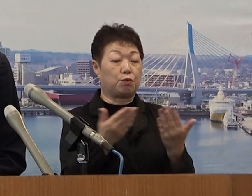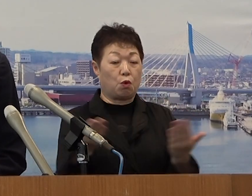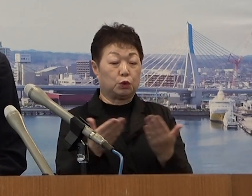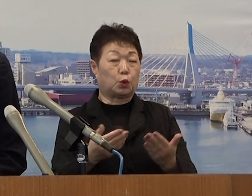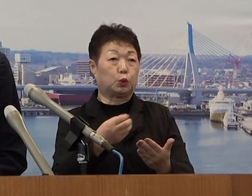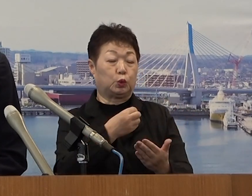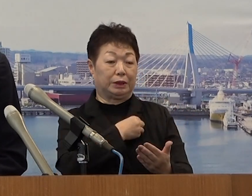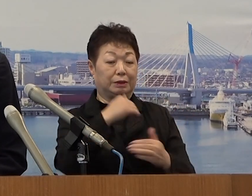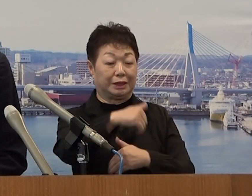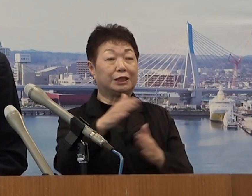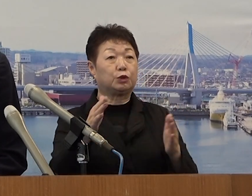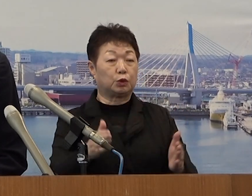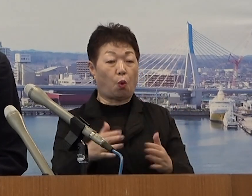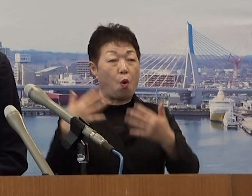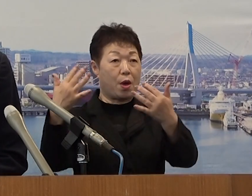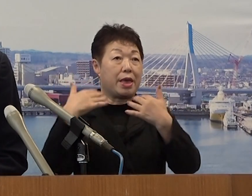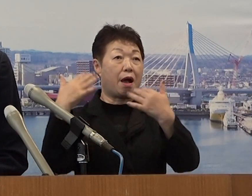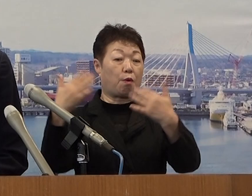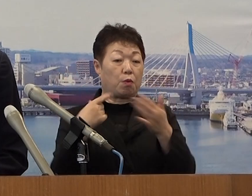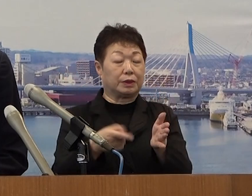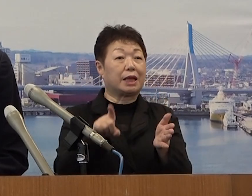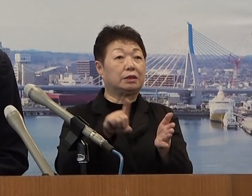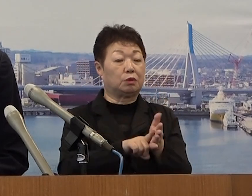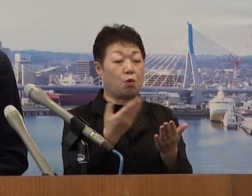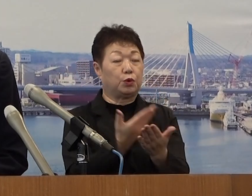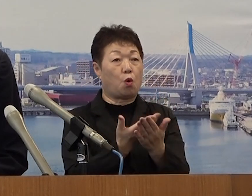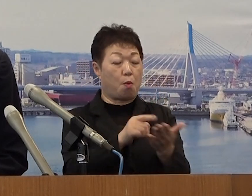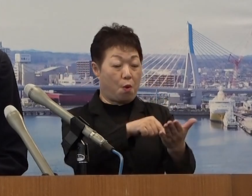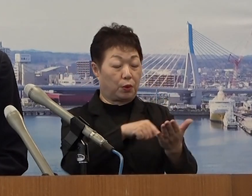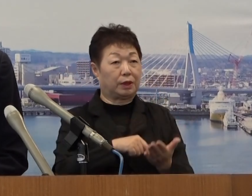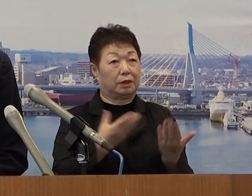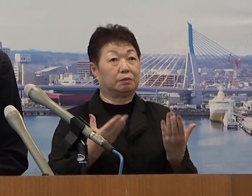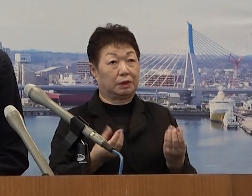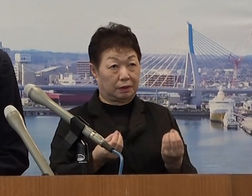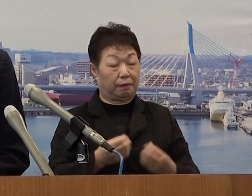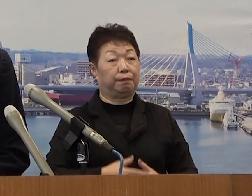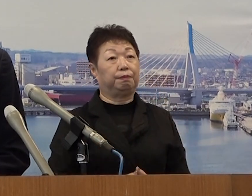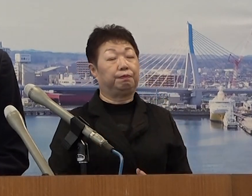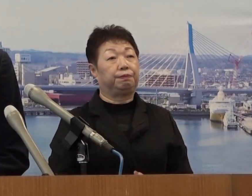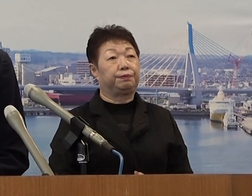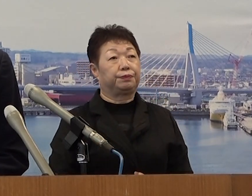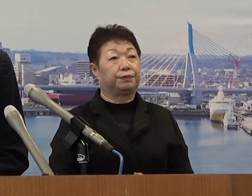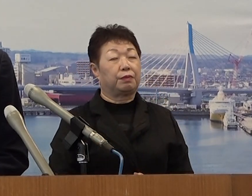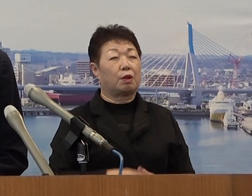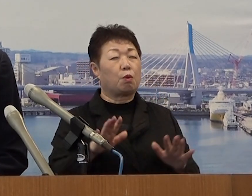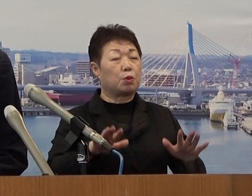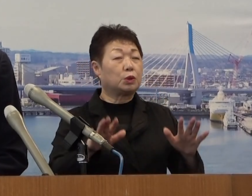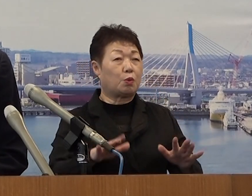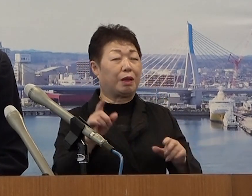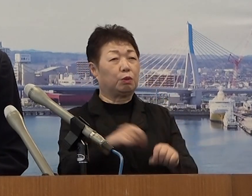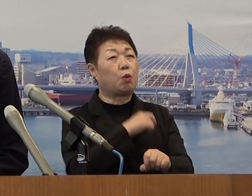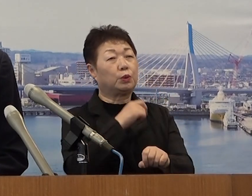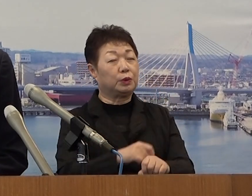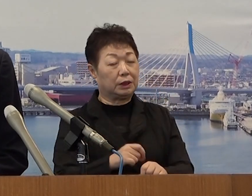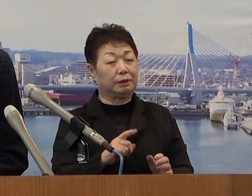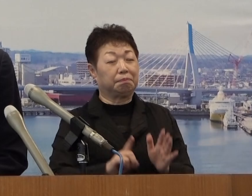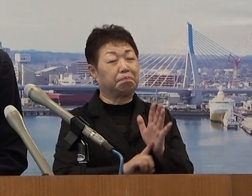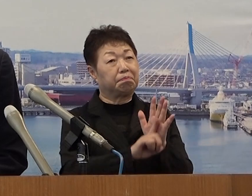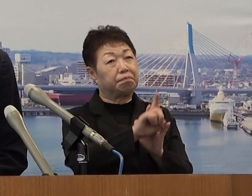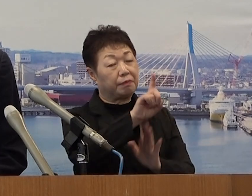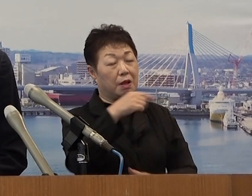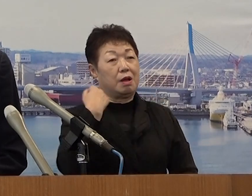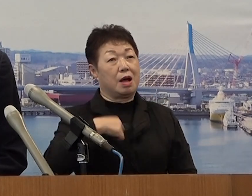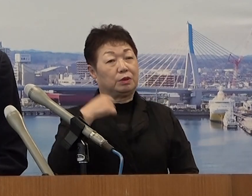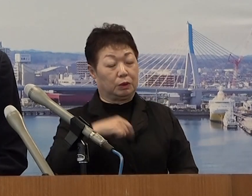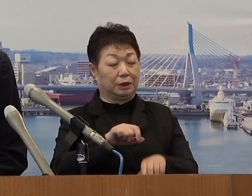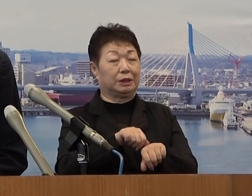室等へのエアコン設置に関するご要望をいただきました。今年は特に記録的な高温が続く非常